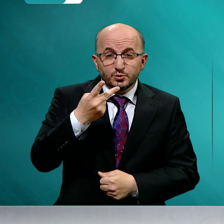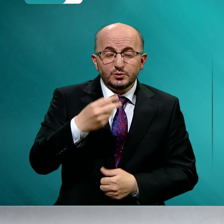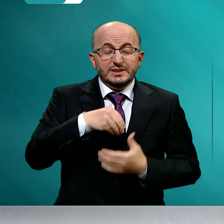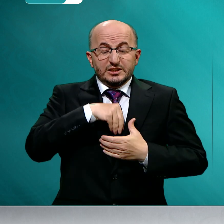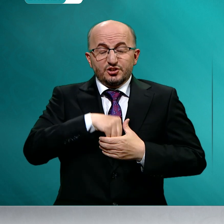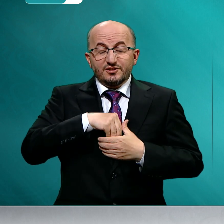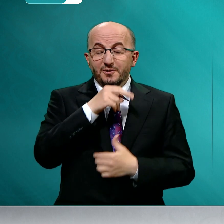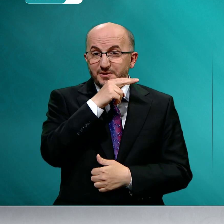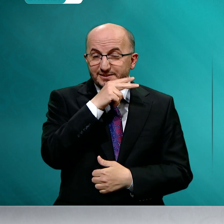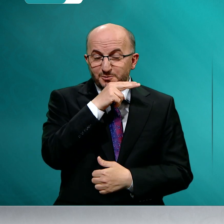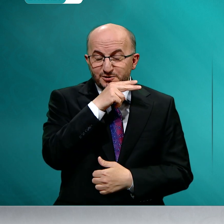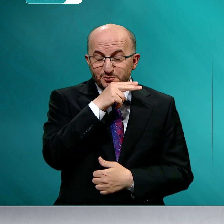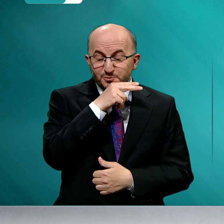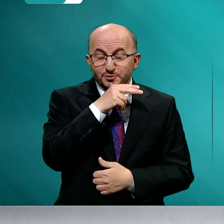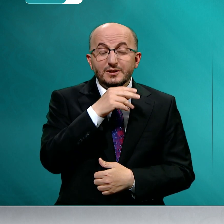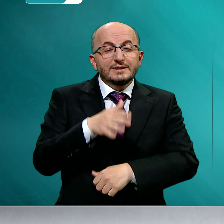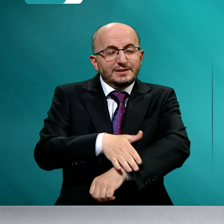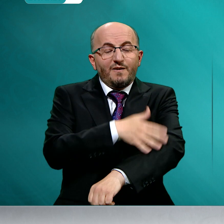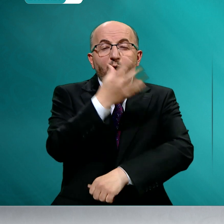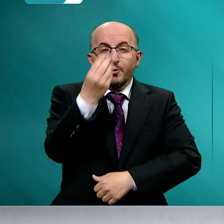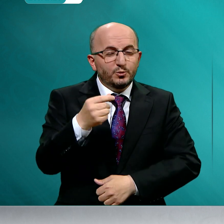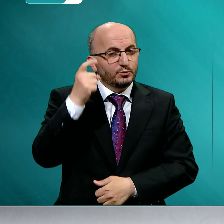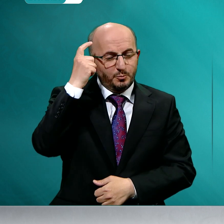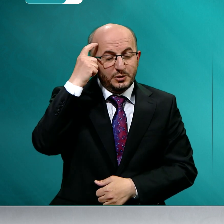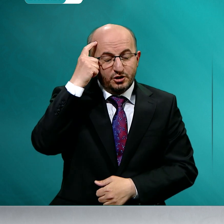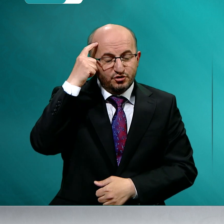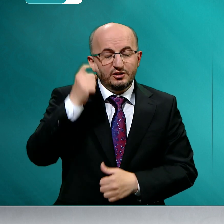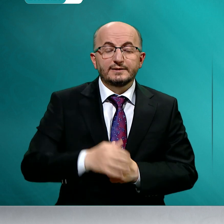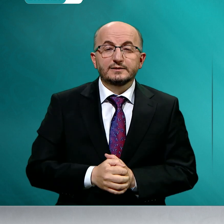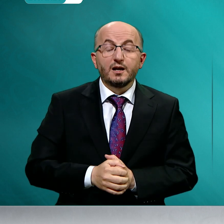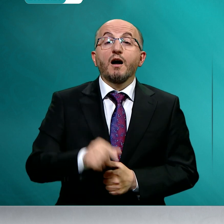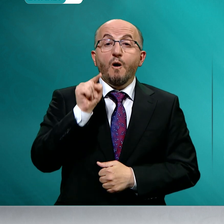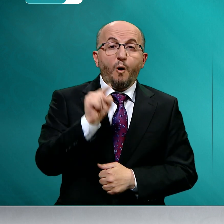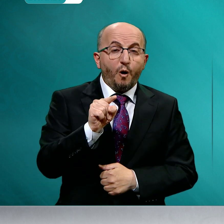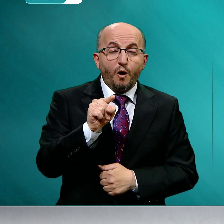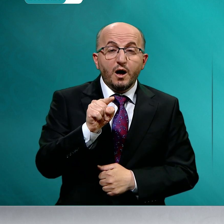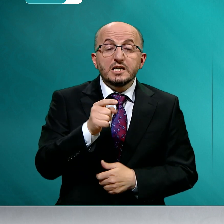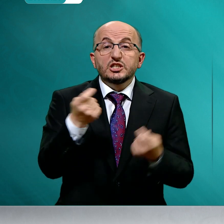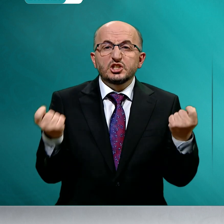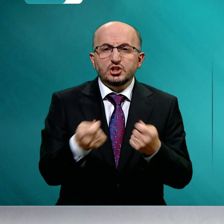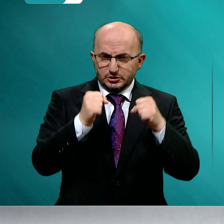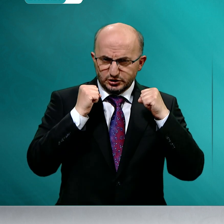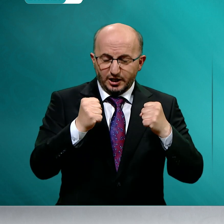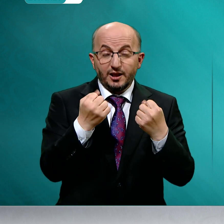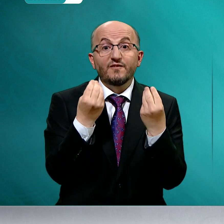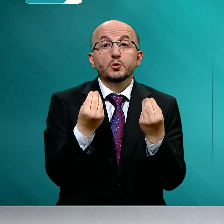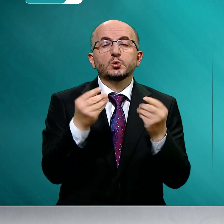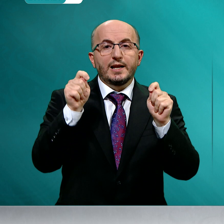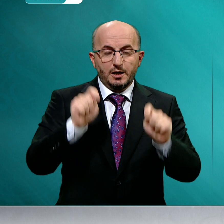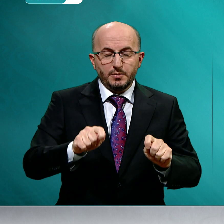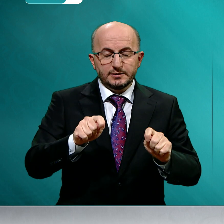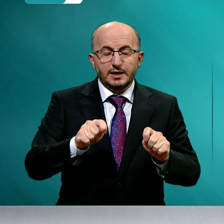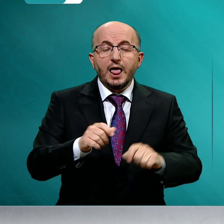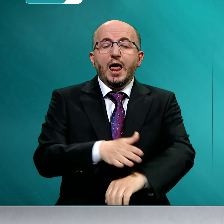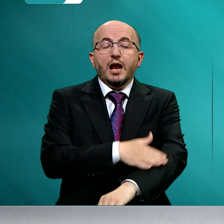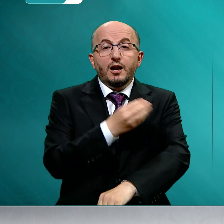içten bir tebessümün, sadaka olduğunun bilincindedir. O, işini sağlam ve güzel yapar.